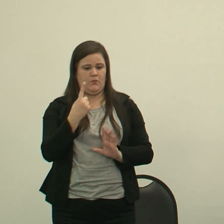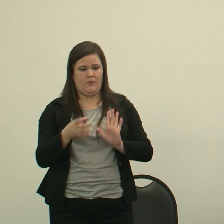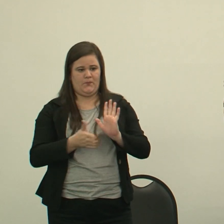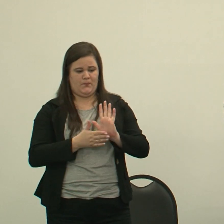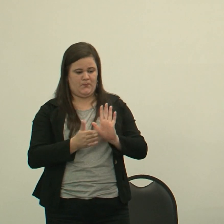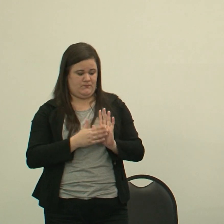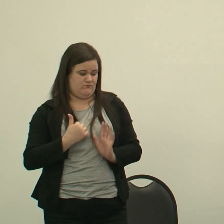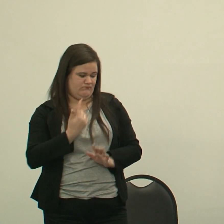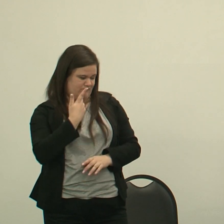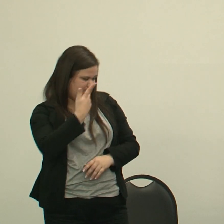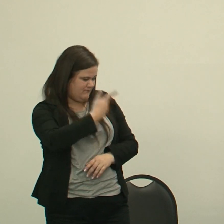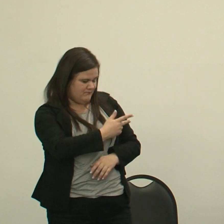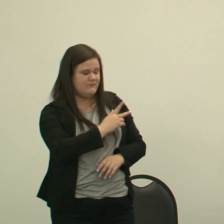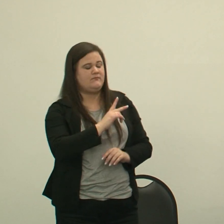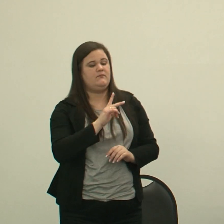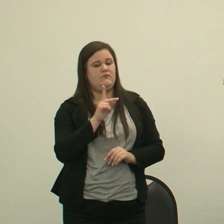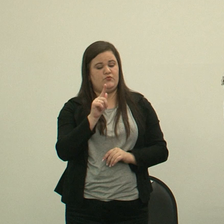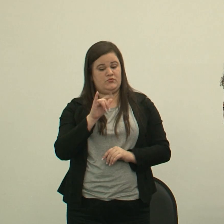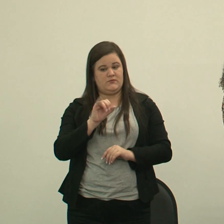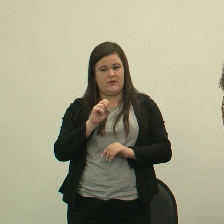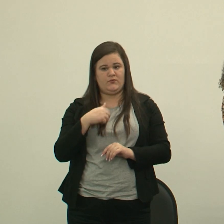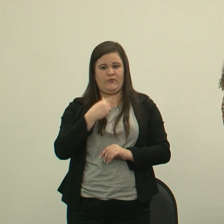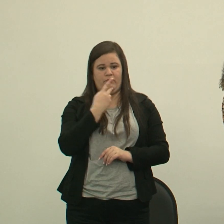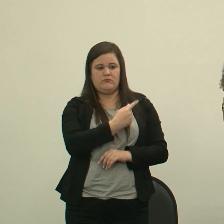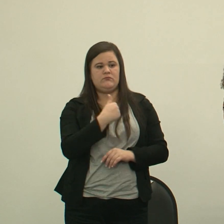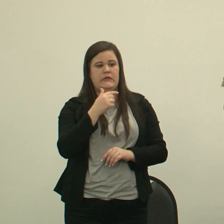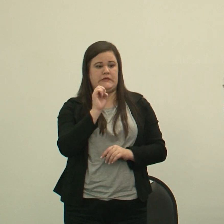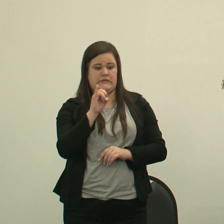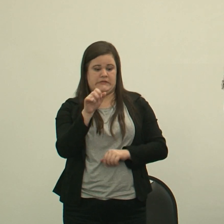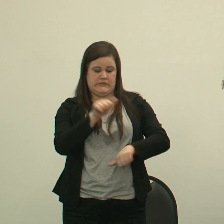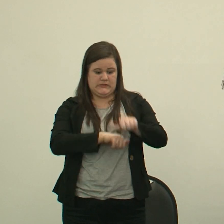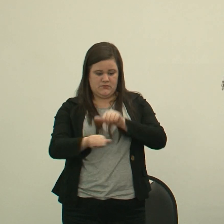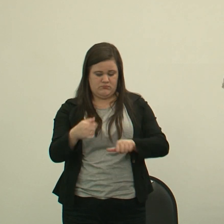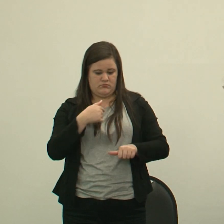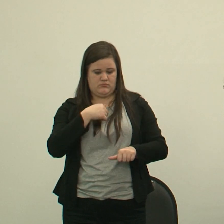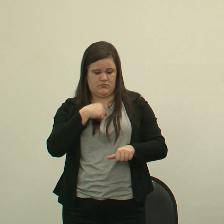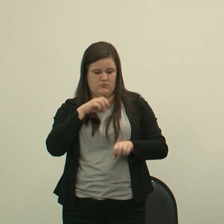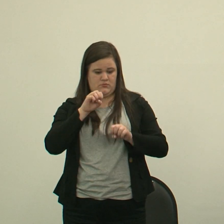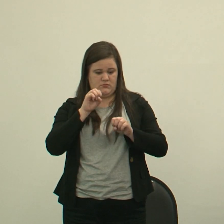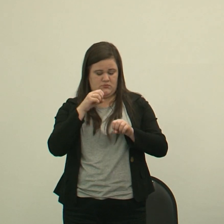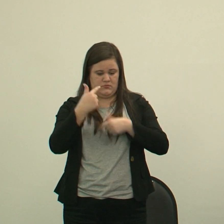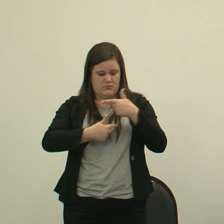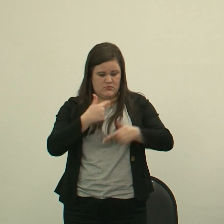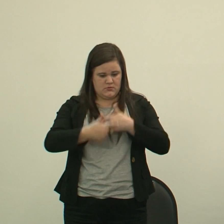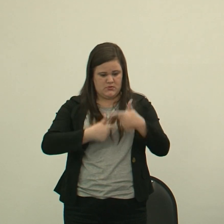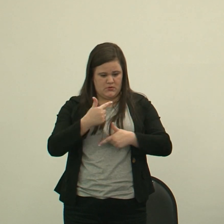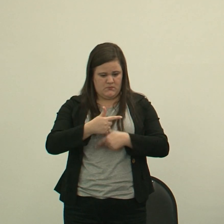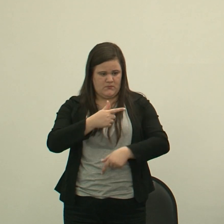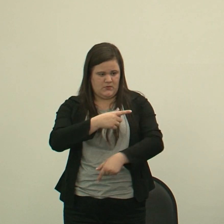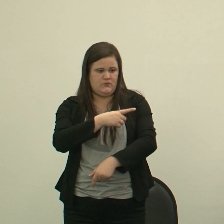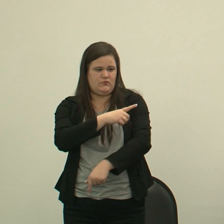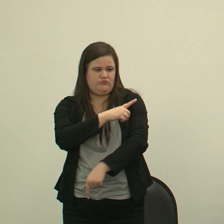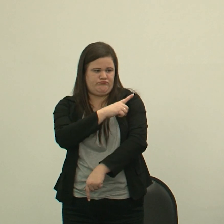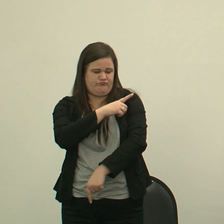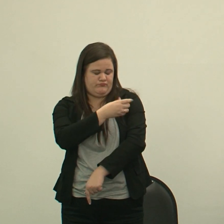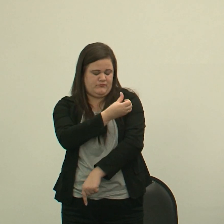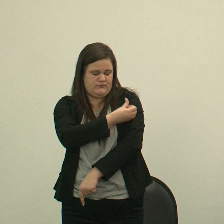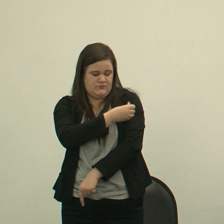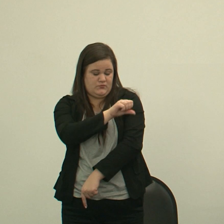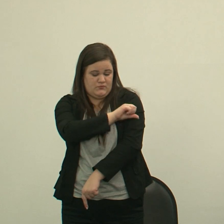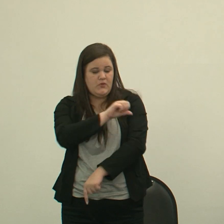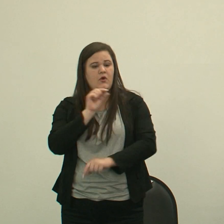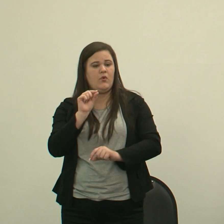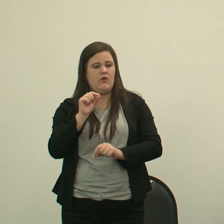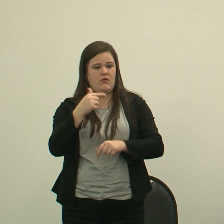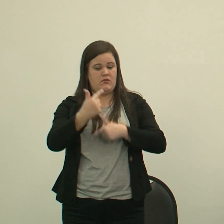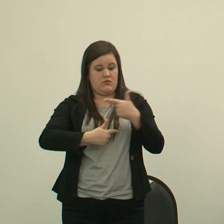com certeza eu faria, se eu estivesse trabalhando mais no fundamental, é promover o seu próprio guia de sobrevivência.